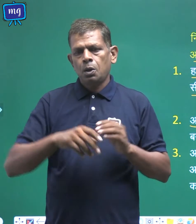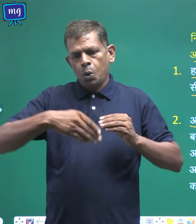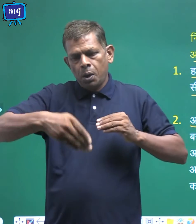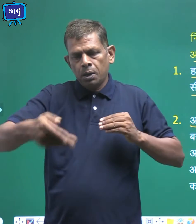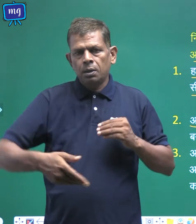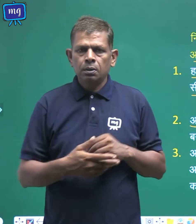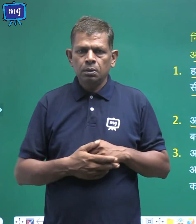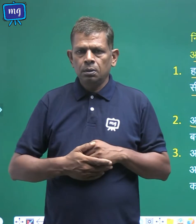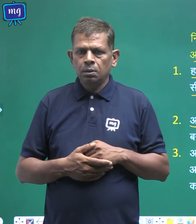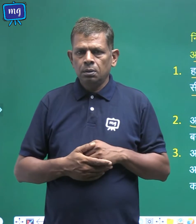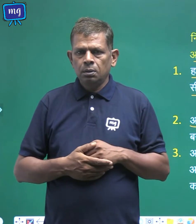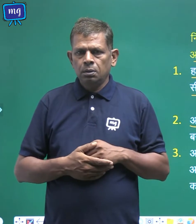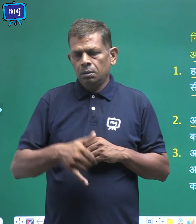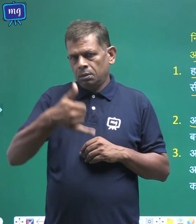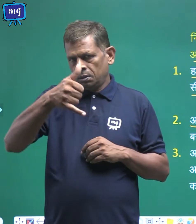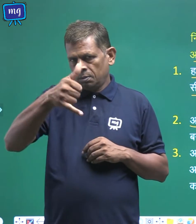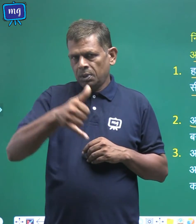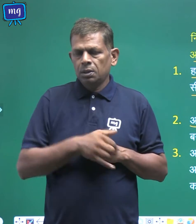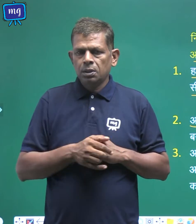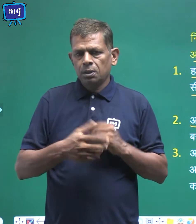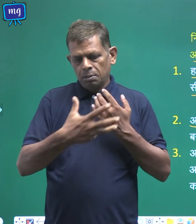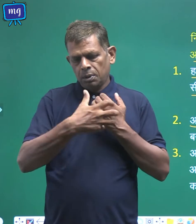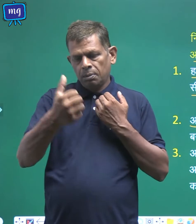सदैव आभासी प्रतिबिंब